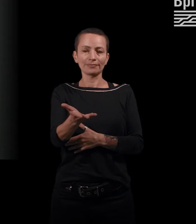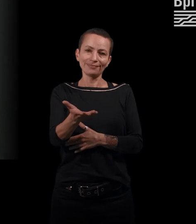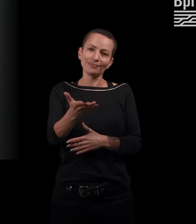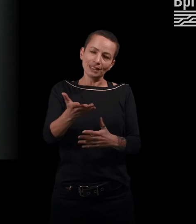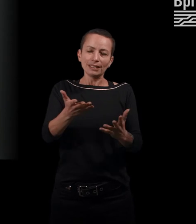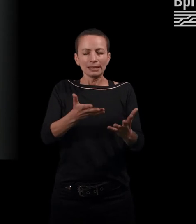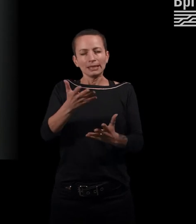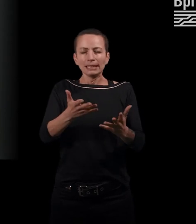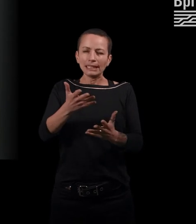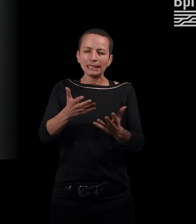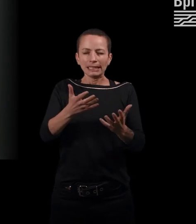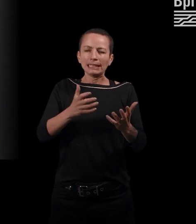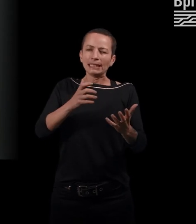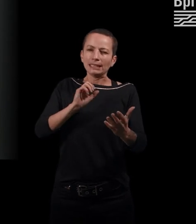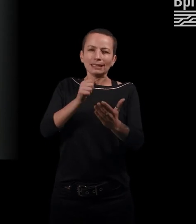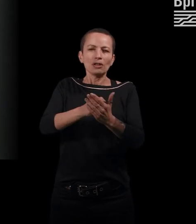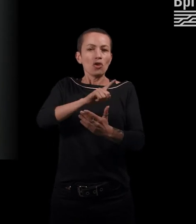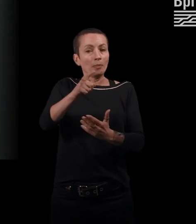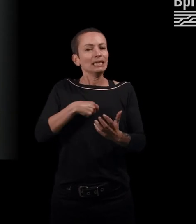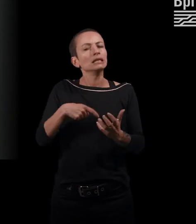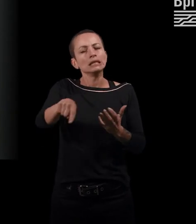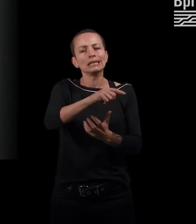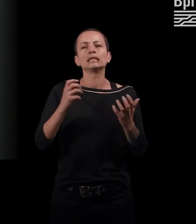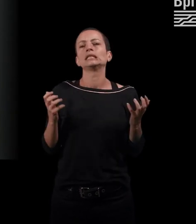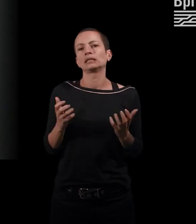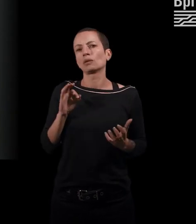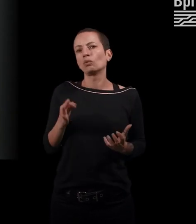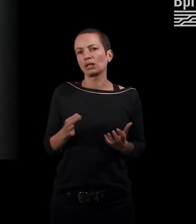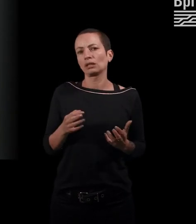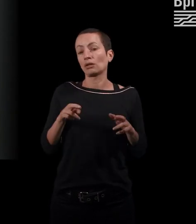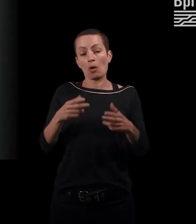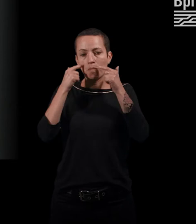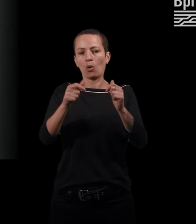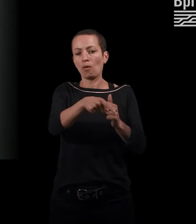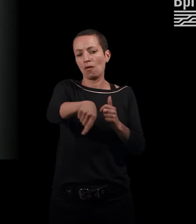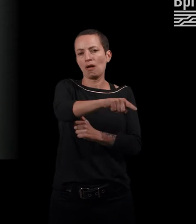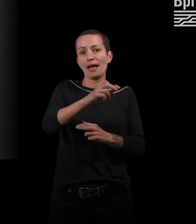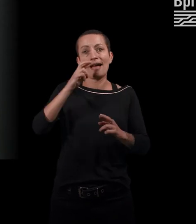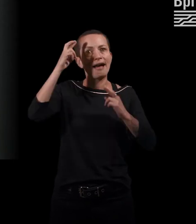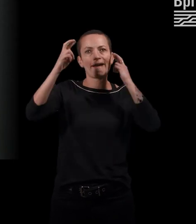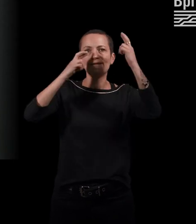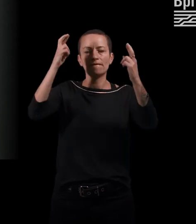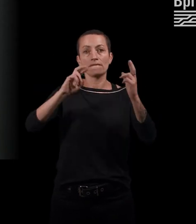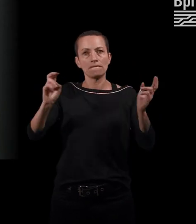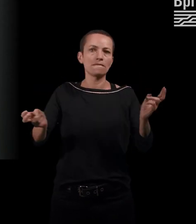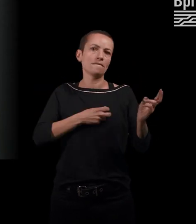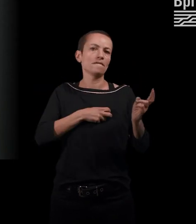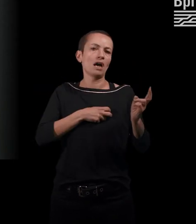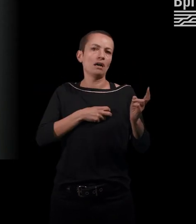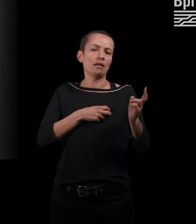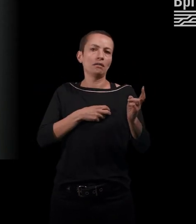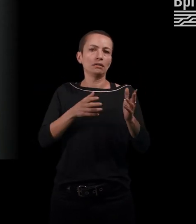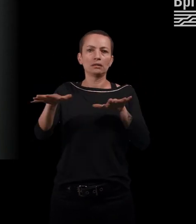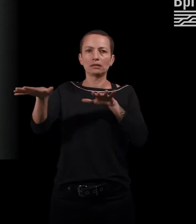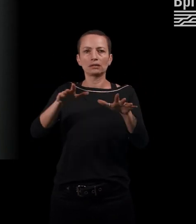ça ne s'est pas encore produit, mais c'était la volonté qu'il y avait. C'était la volonté qu'il y avait dans la rue. C'était le rêve des gens dans la rue. C'était enfin de